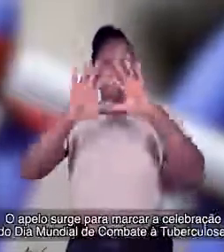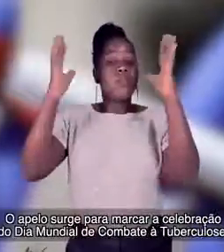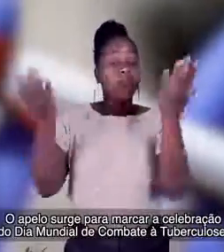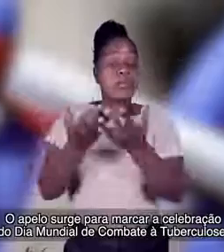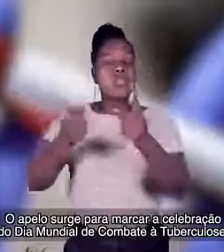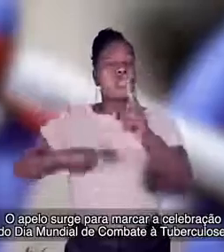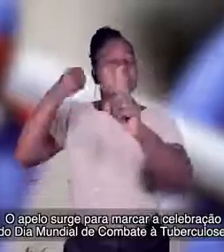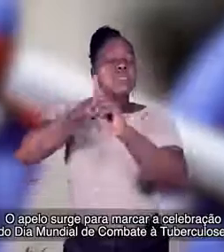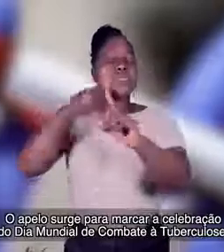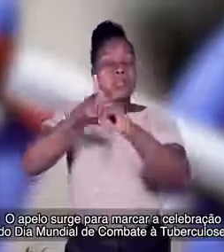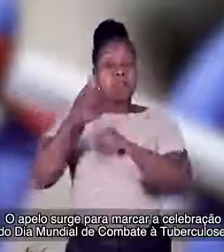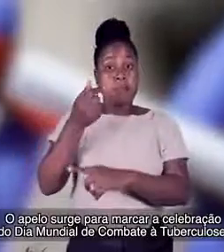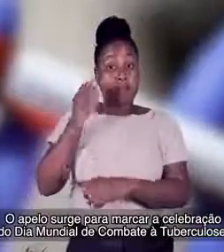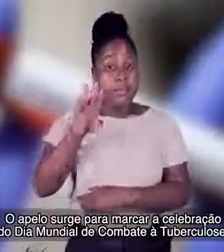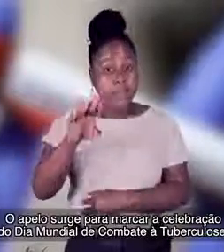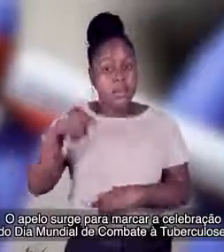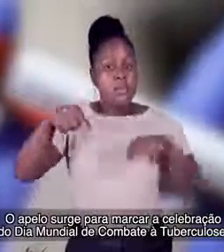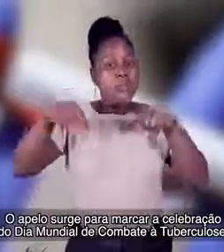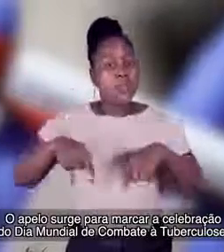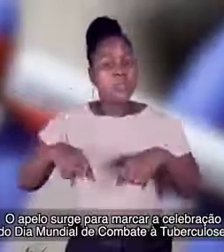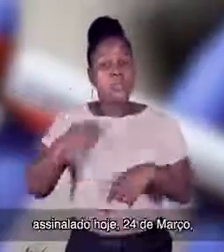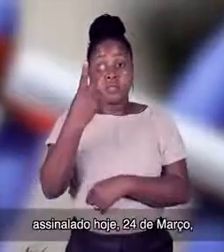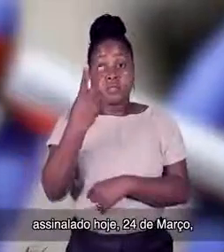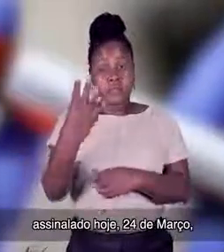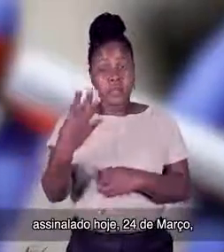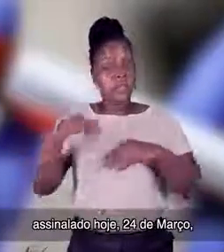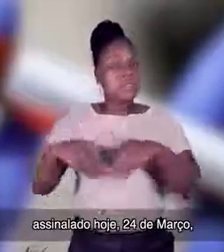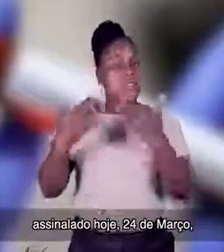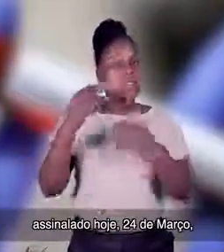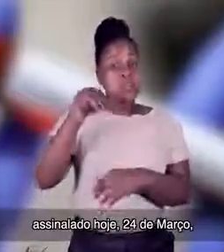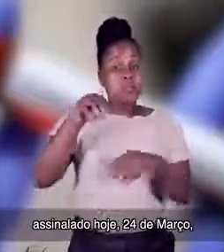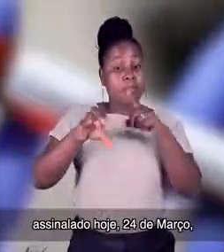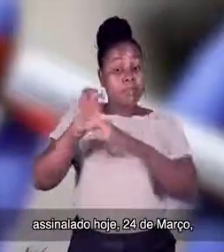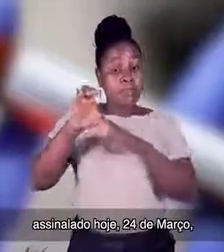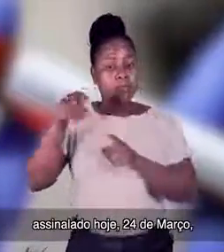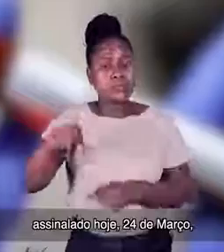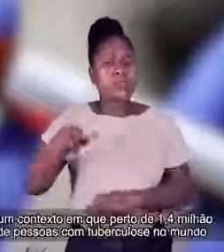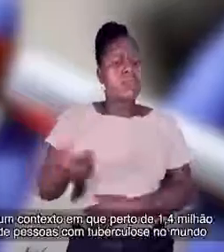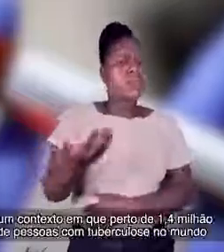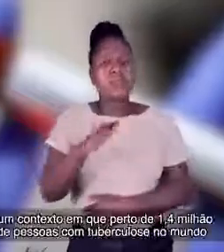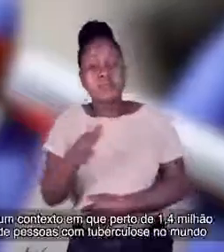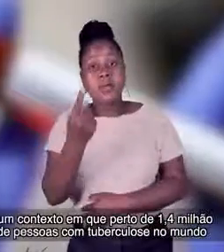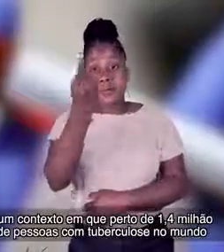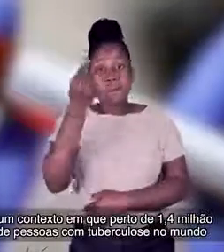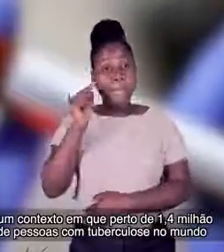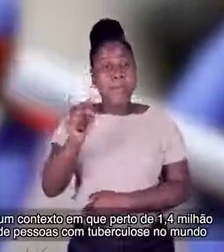a celebração do Dia Mundial de Combate à Tuberculose, assinalado hoje, 24 de março, num contexto em que perto de